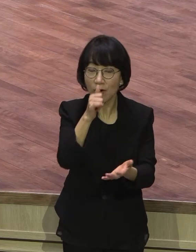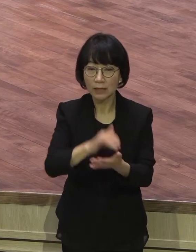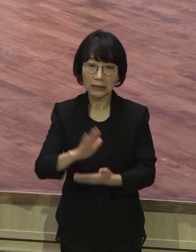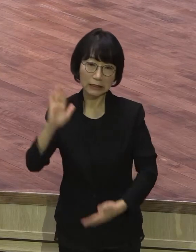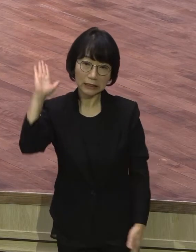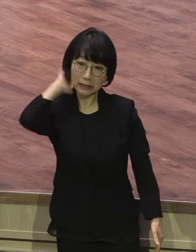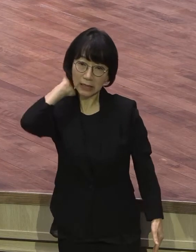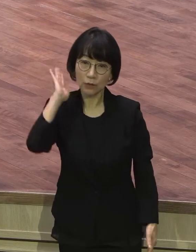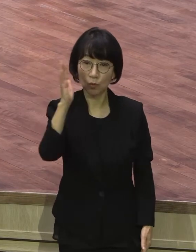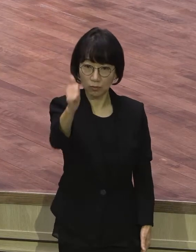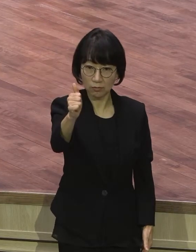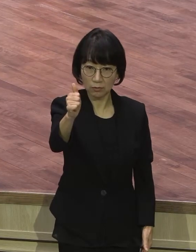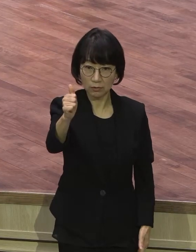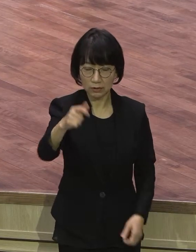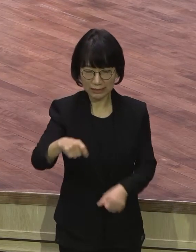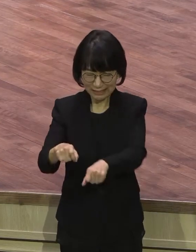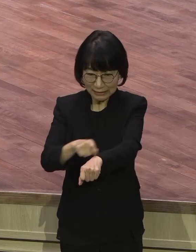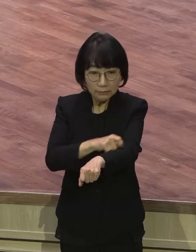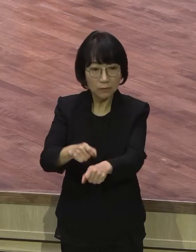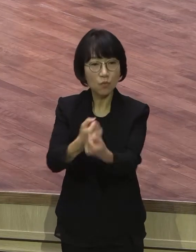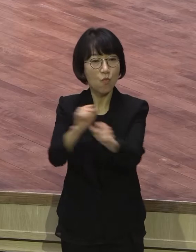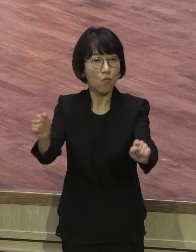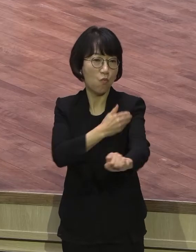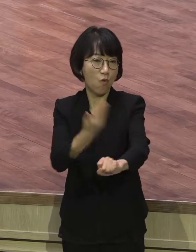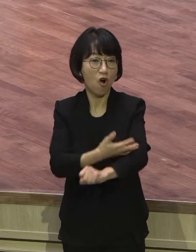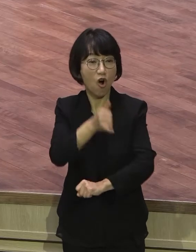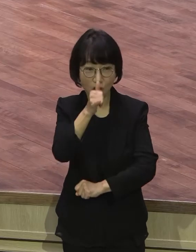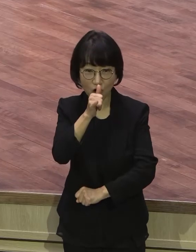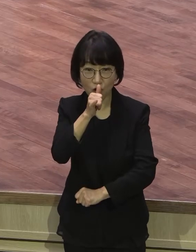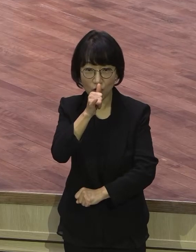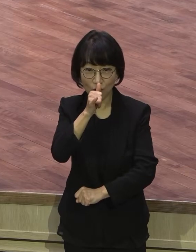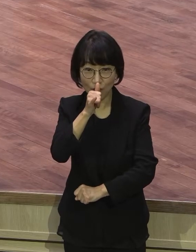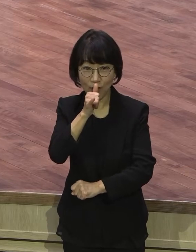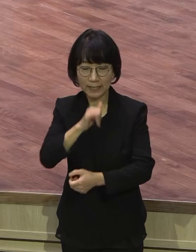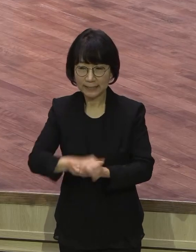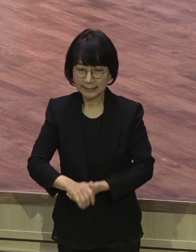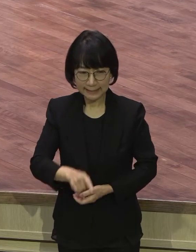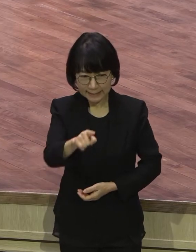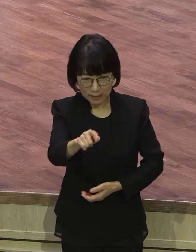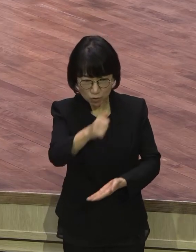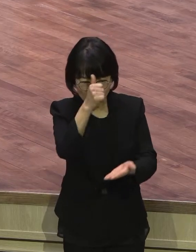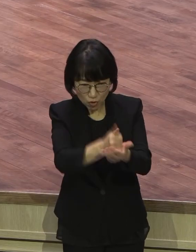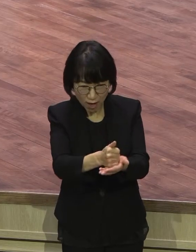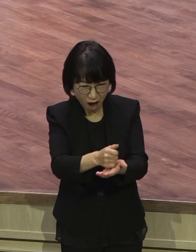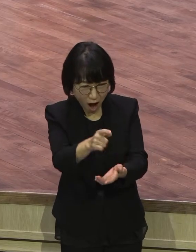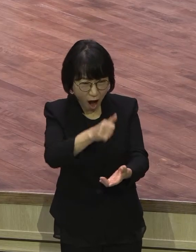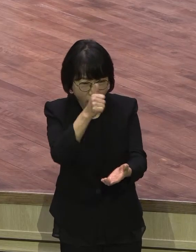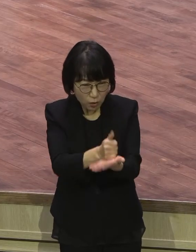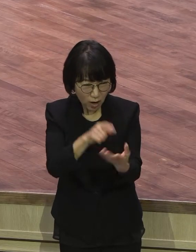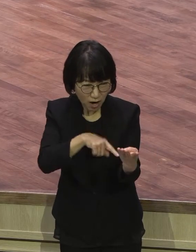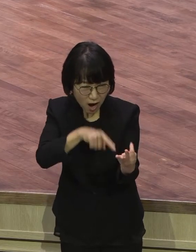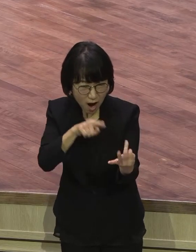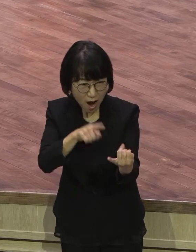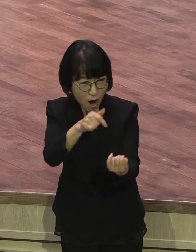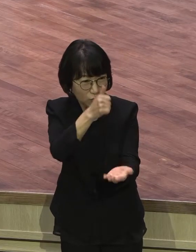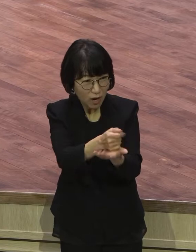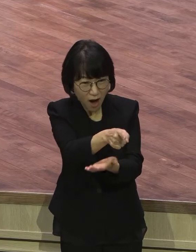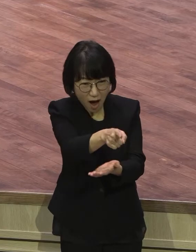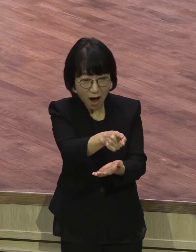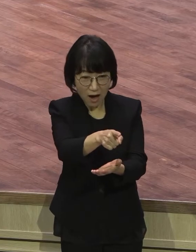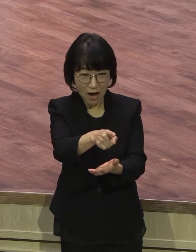있느냐? 이 특별 사명권이 있어요. 그 대통령이 아무리 그 사람이 죄를 많이 지었고 아무리